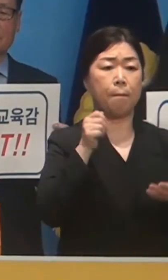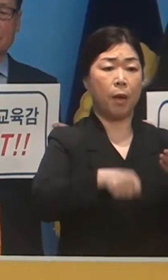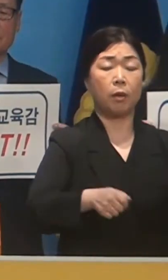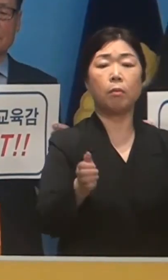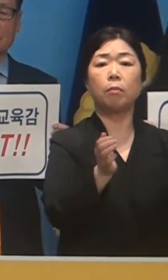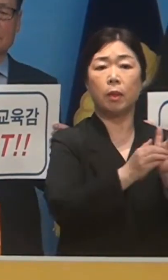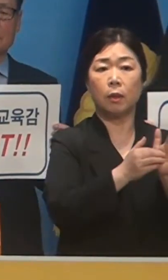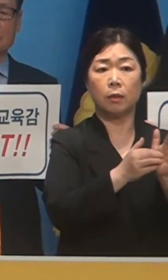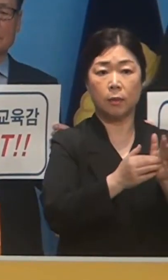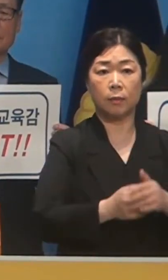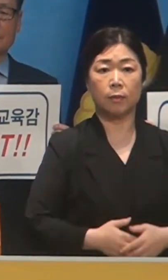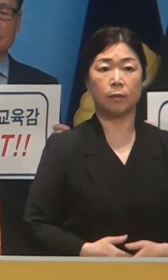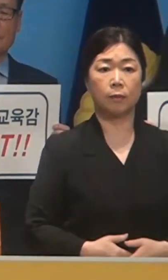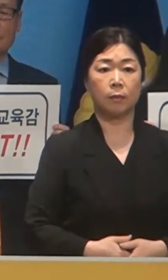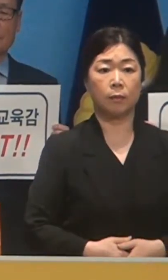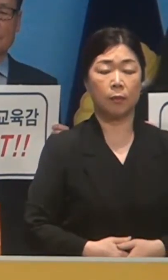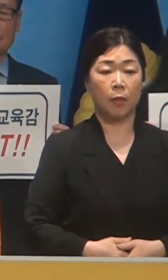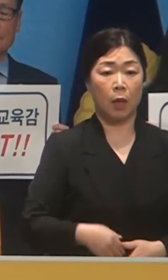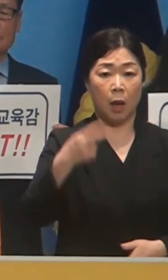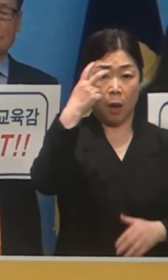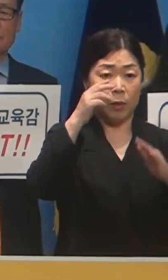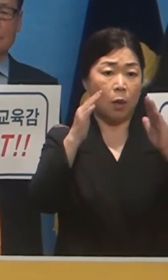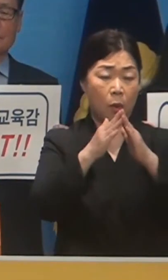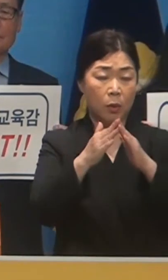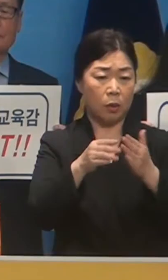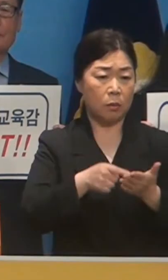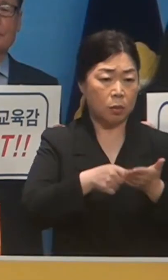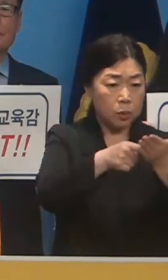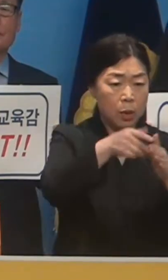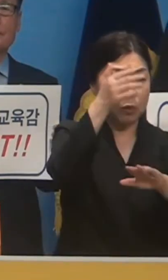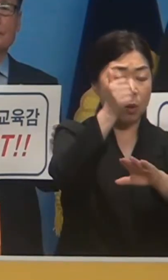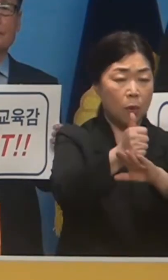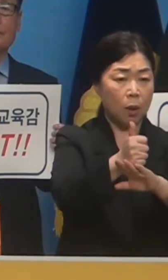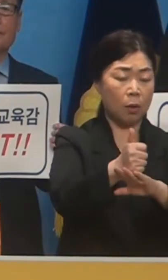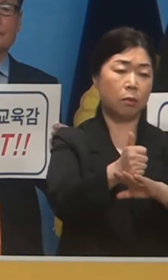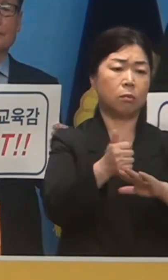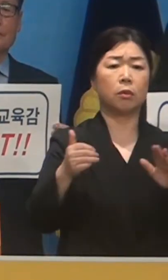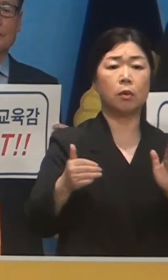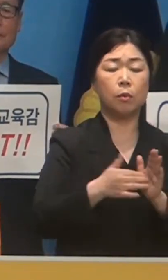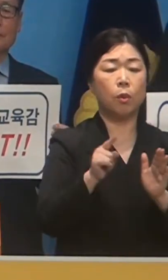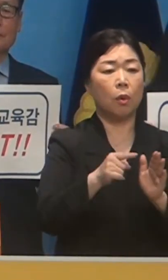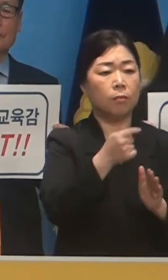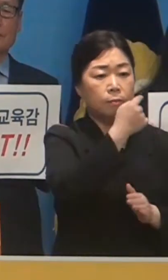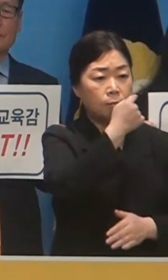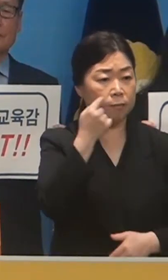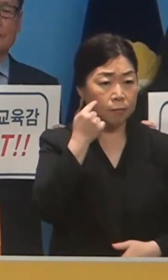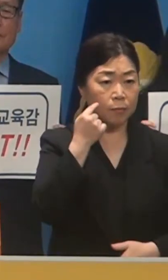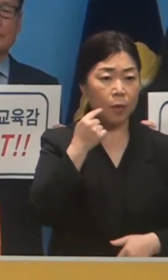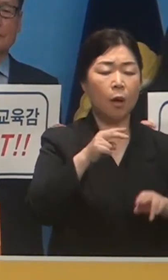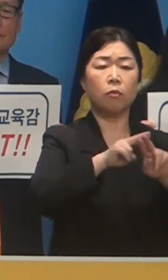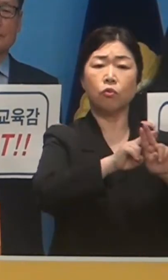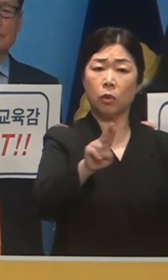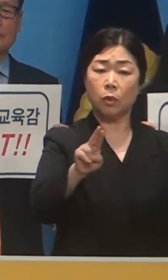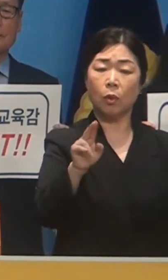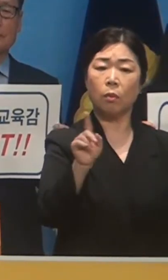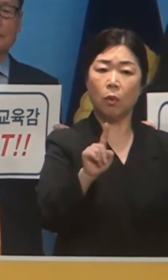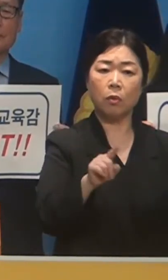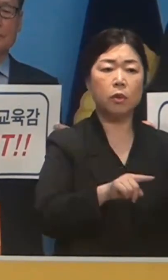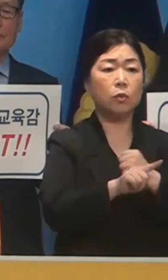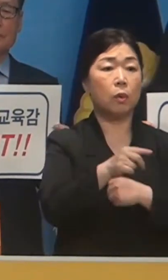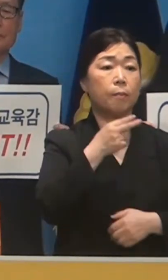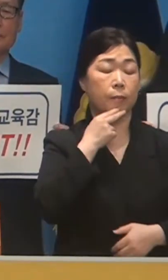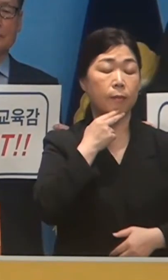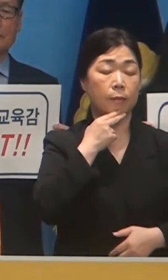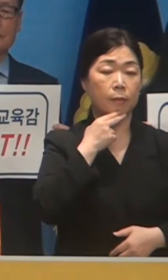판결을 받았습니다. 감사원의 감사 청구 결과조차도 검정을 취소해야 할